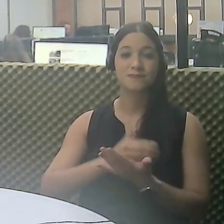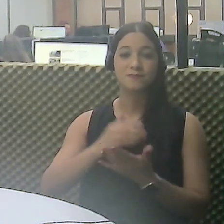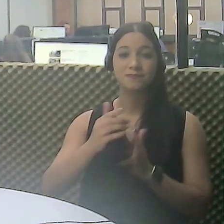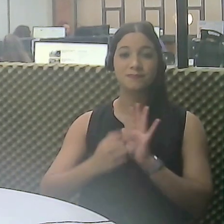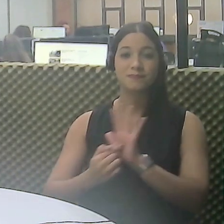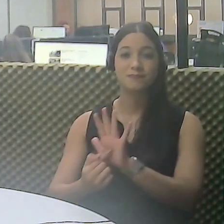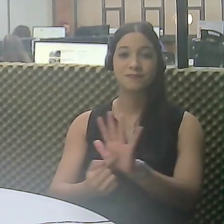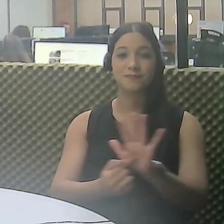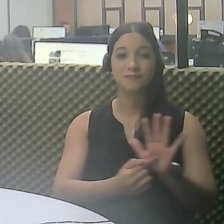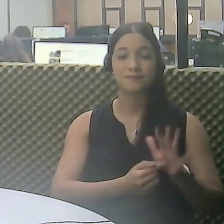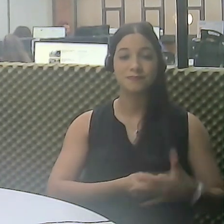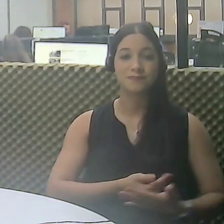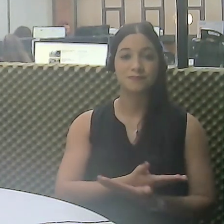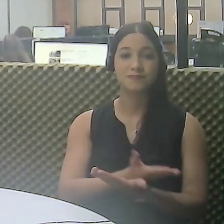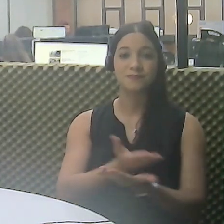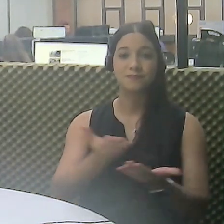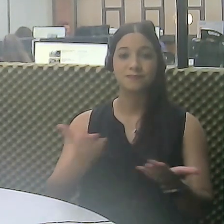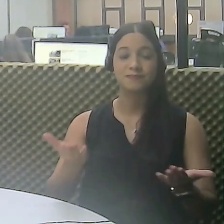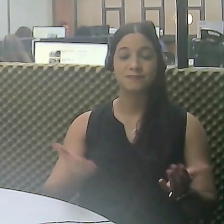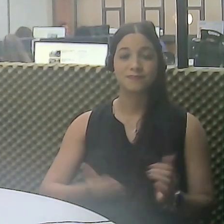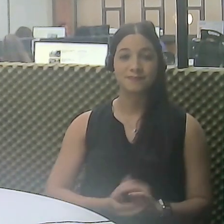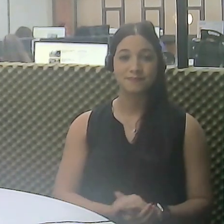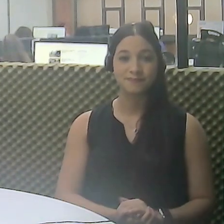Uberlândia no ar pra você.